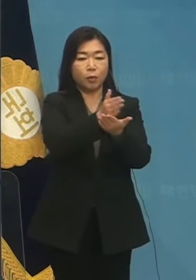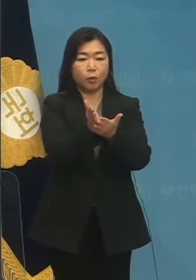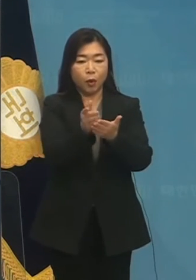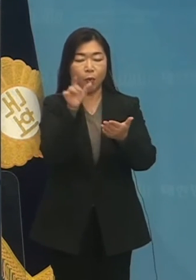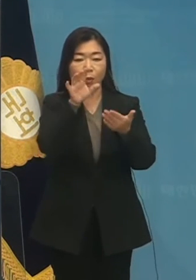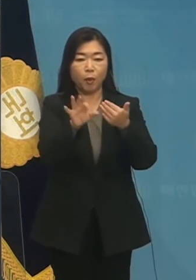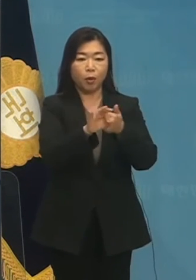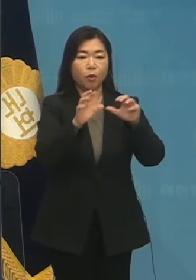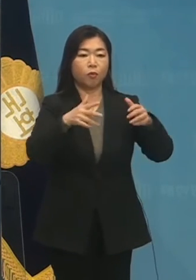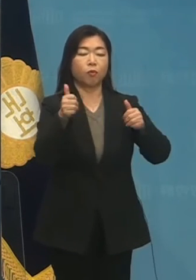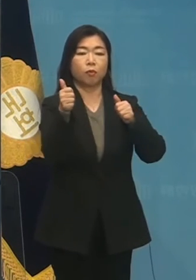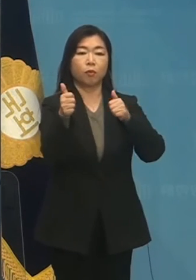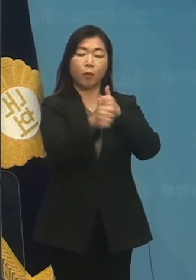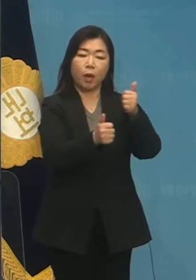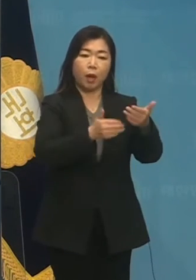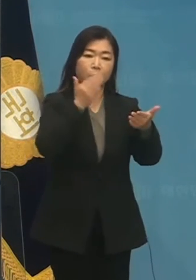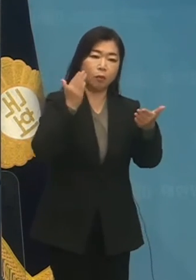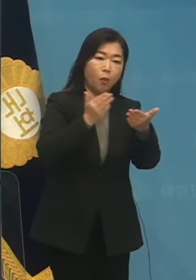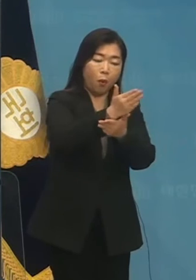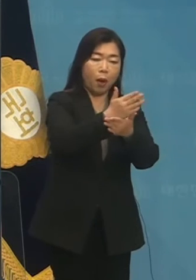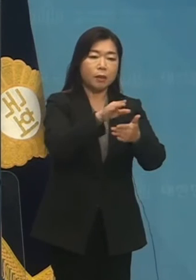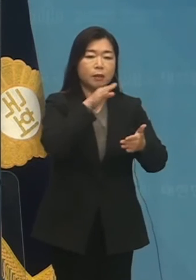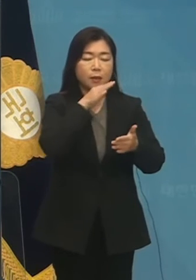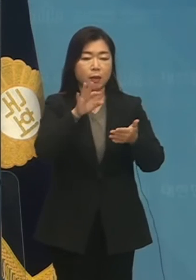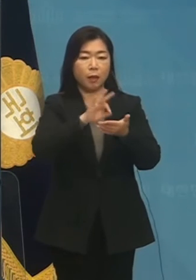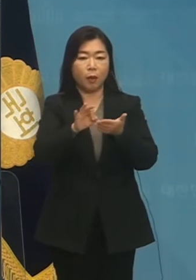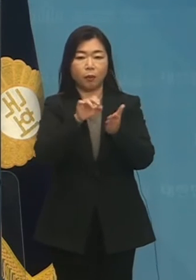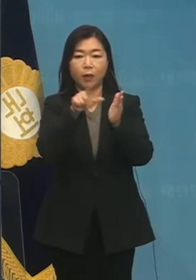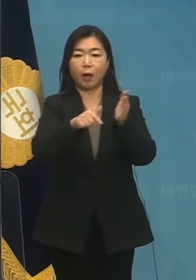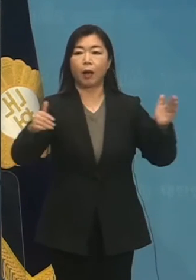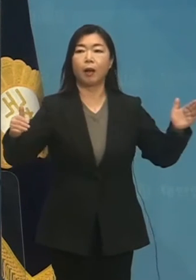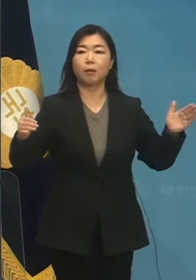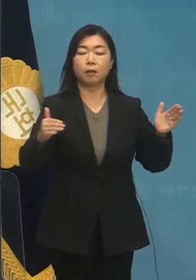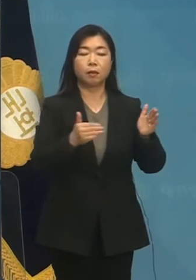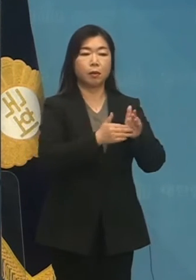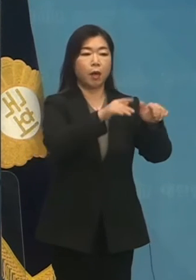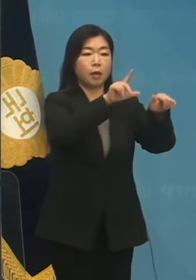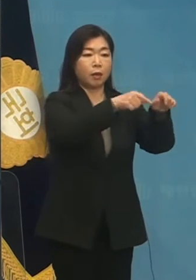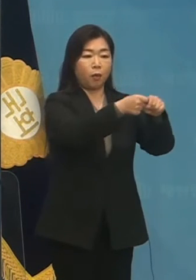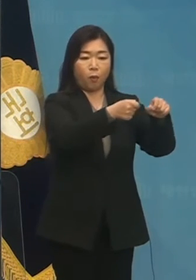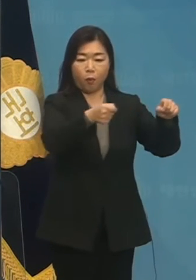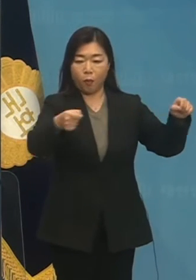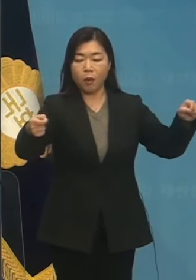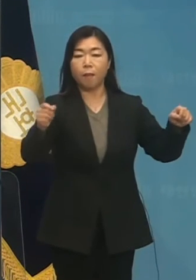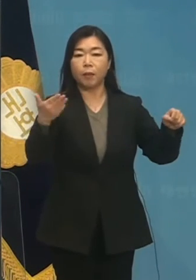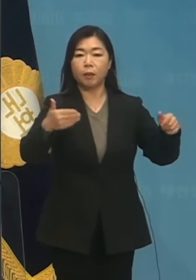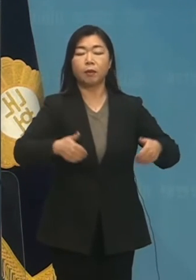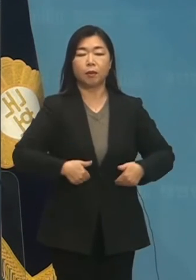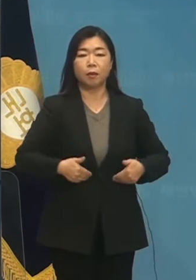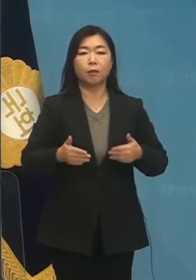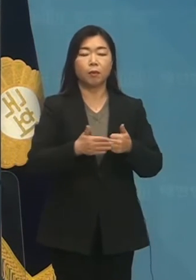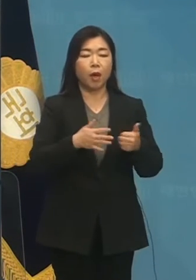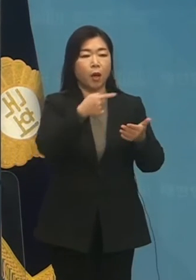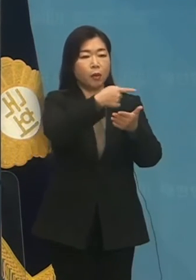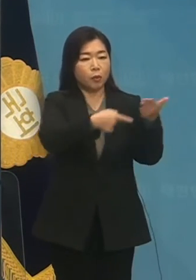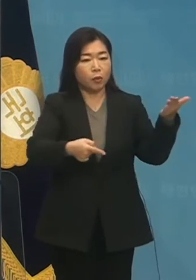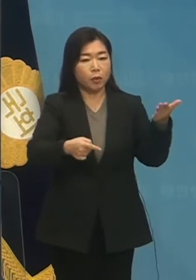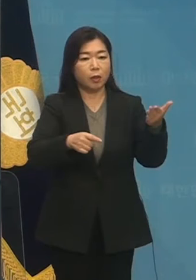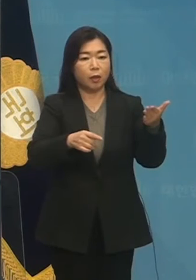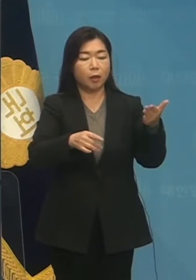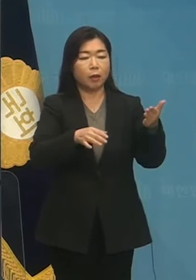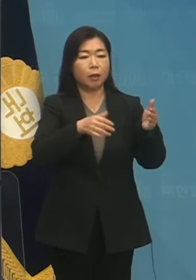개정안의 국회 통과와 실제 적용까지는 상당한 시간이 소요됨에 따라 손실보상 제업종에